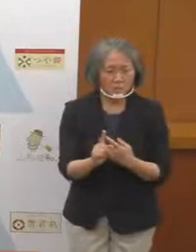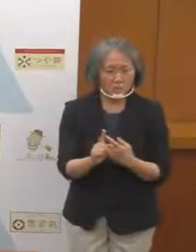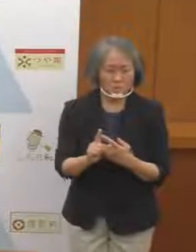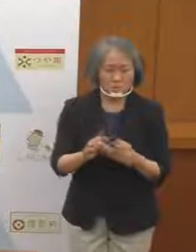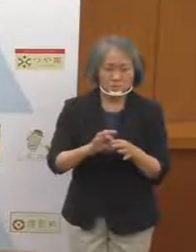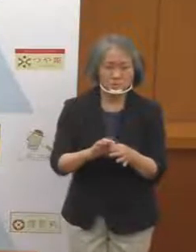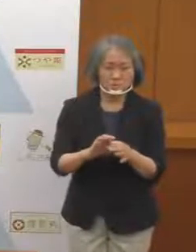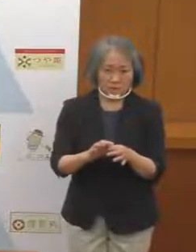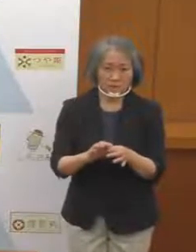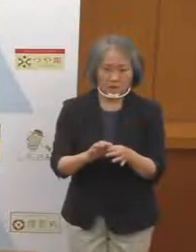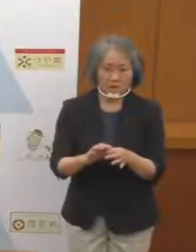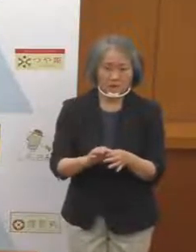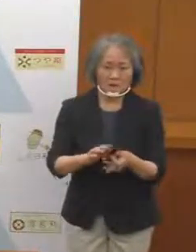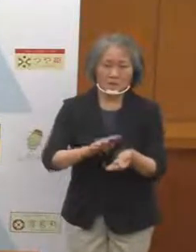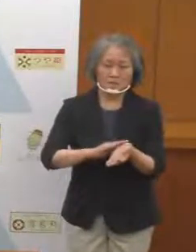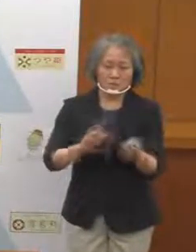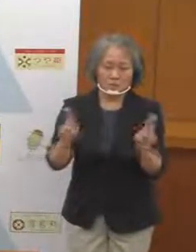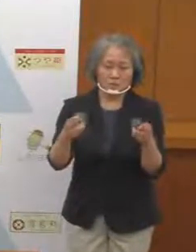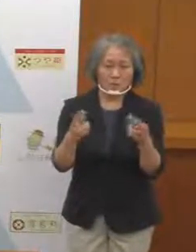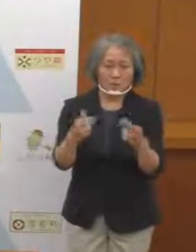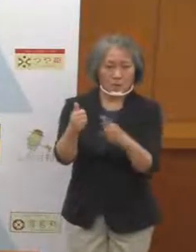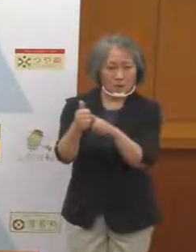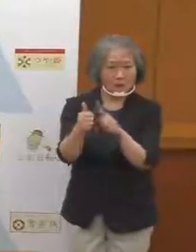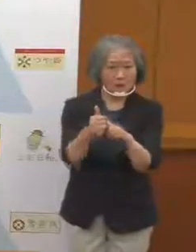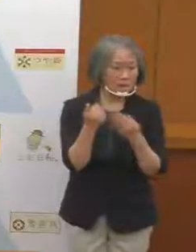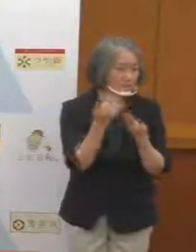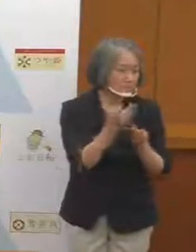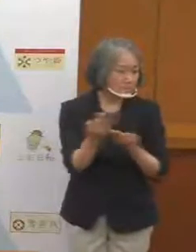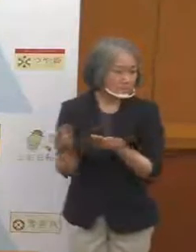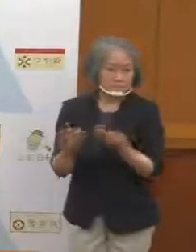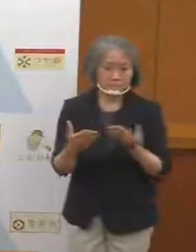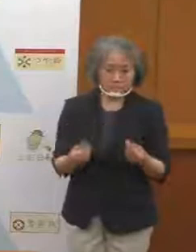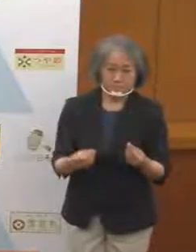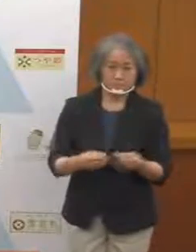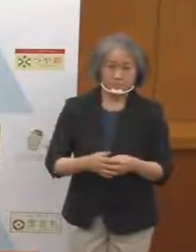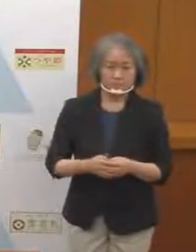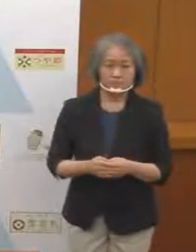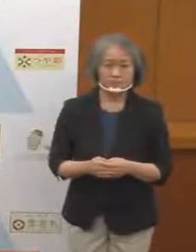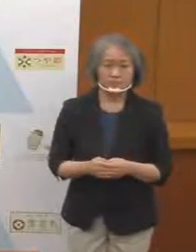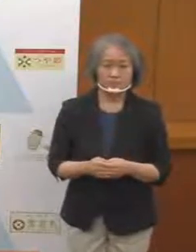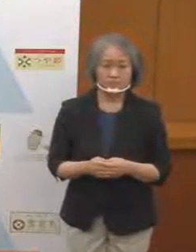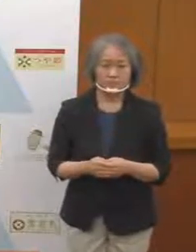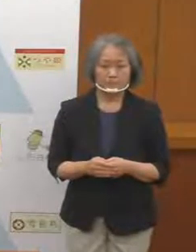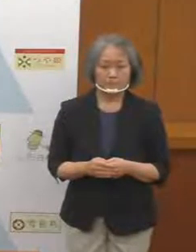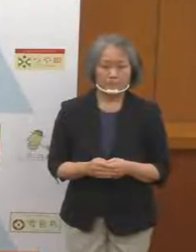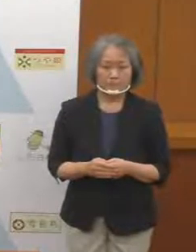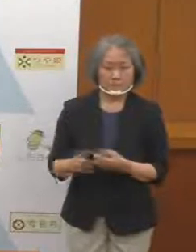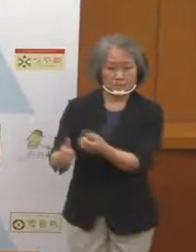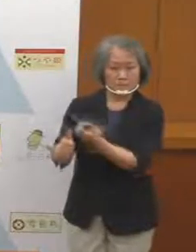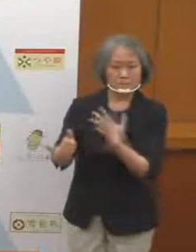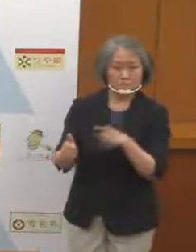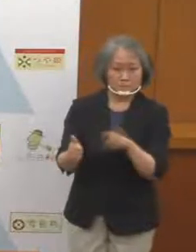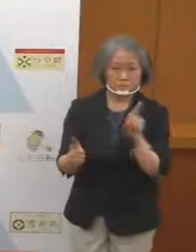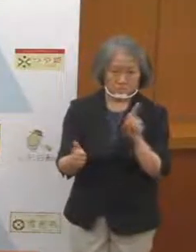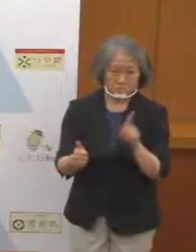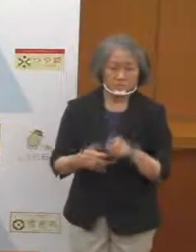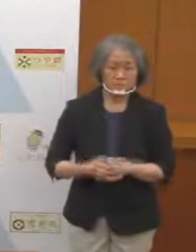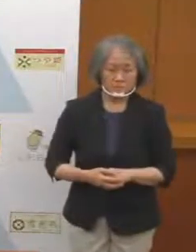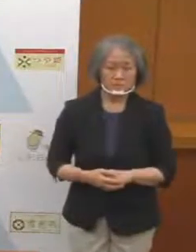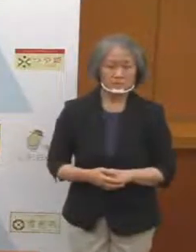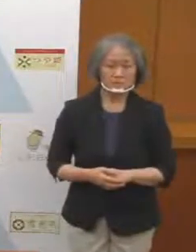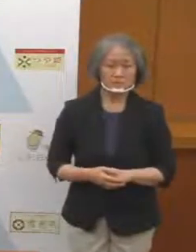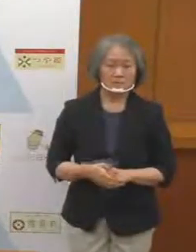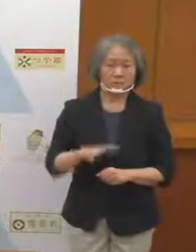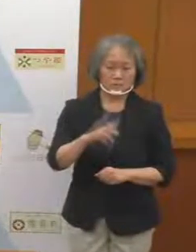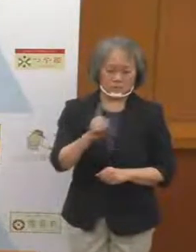それにつきましてはですね以上専門家の先生方にもお聞きをしたところでありますそうしましたらばまず